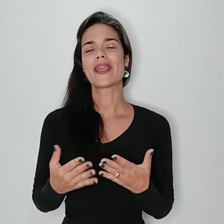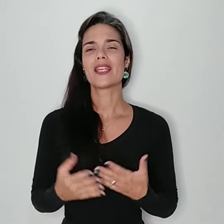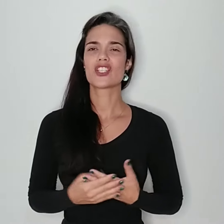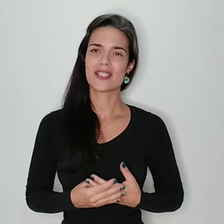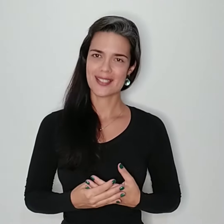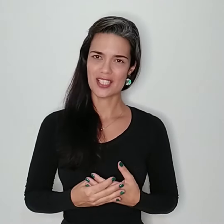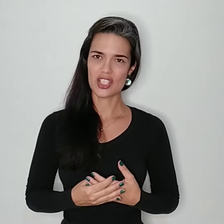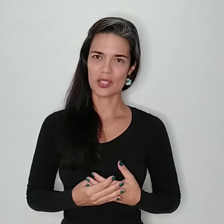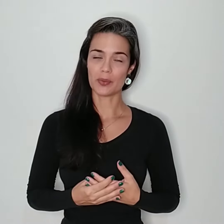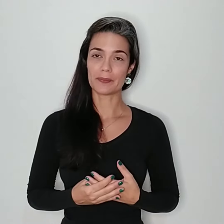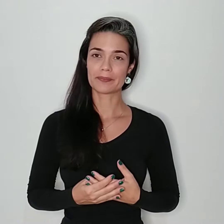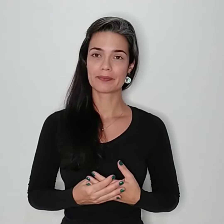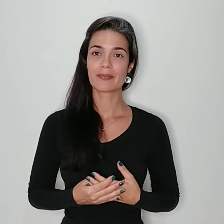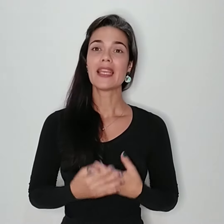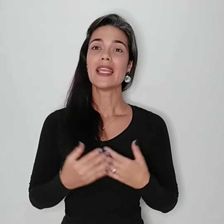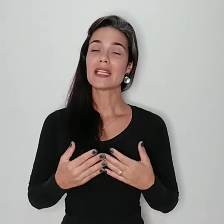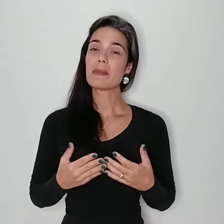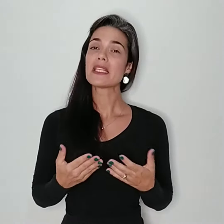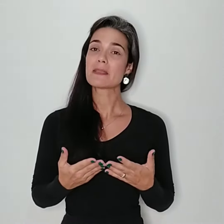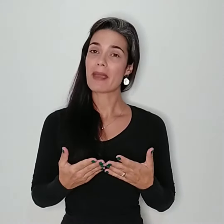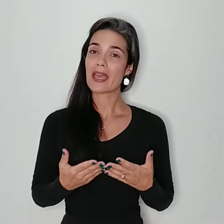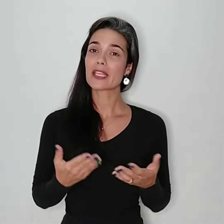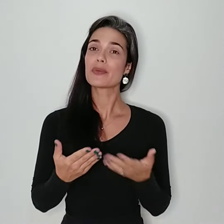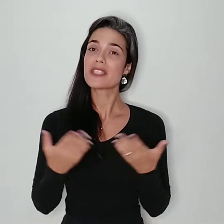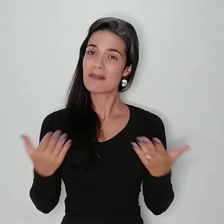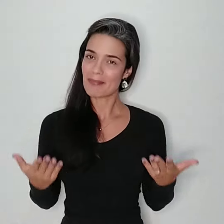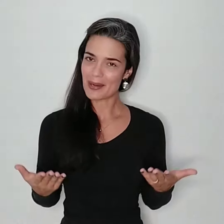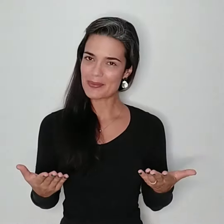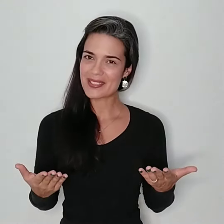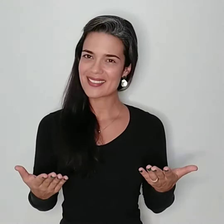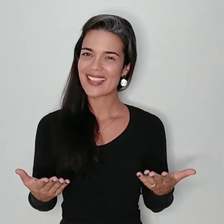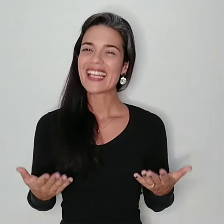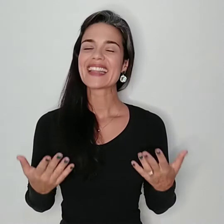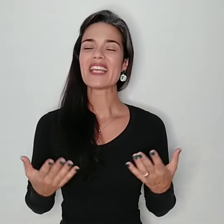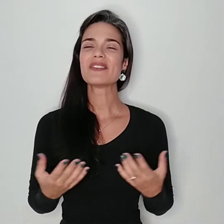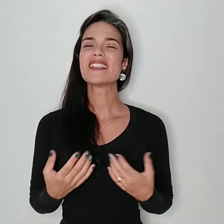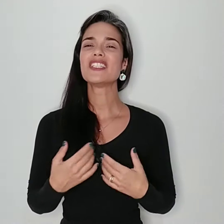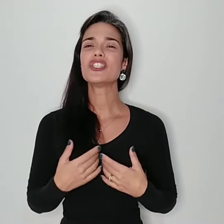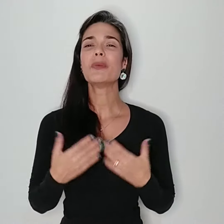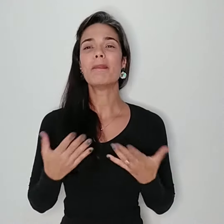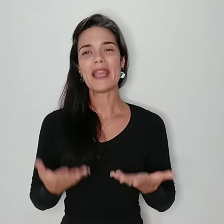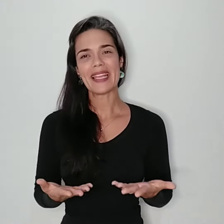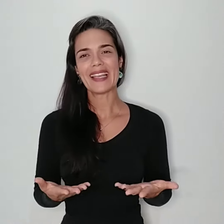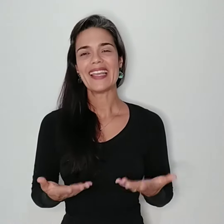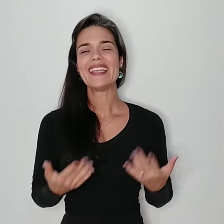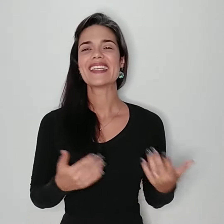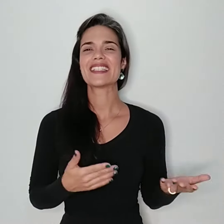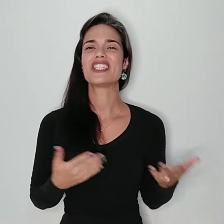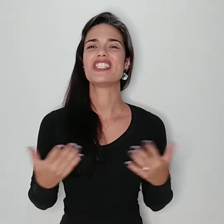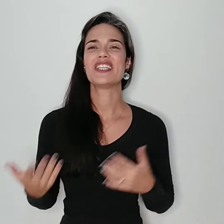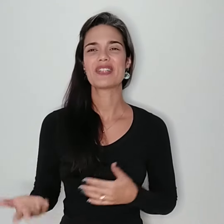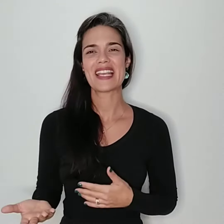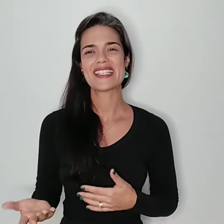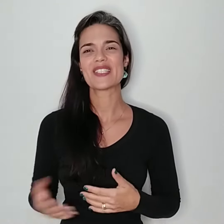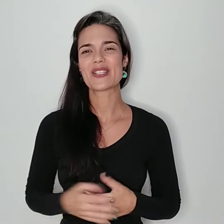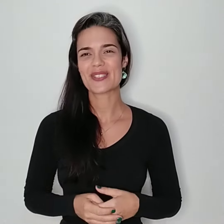a igreja nesse sentido. E também espera que os irmãos tenham se sentido bem em assistir esses nossos